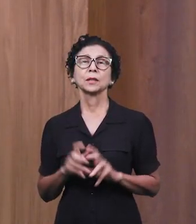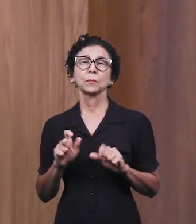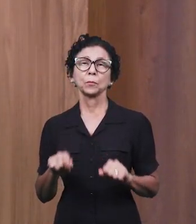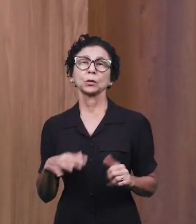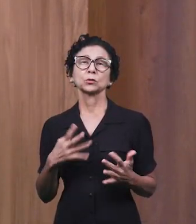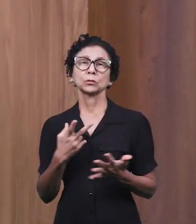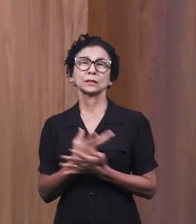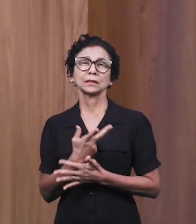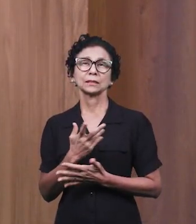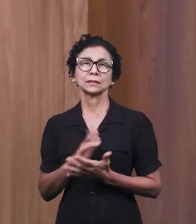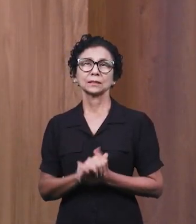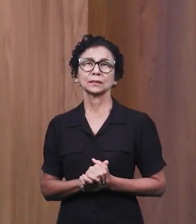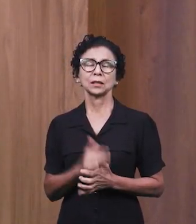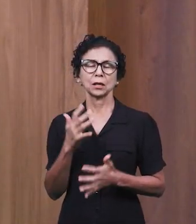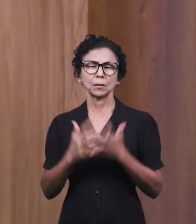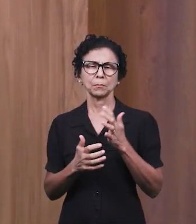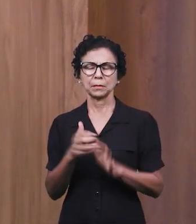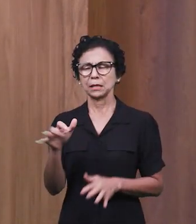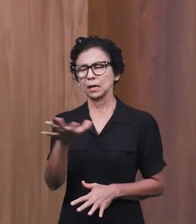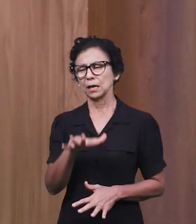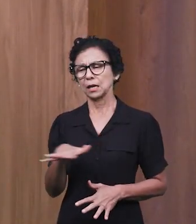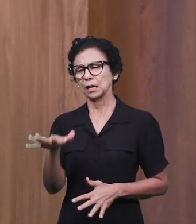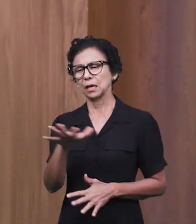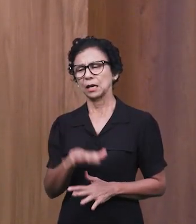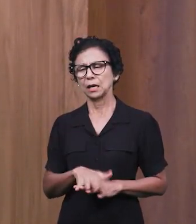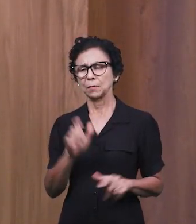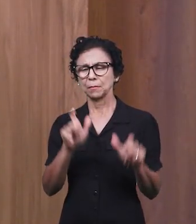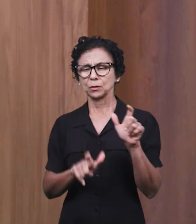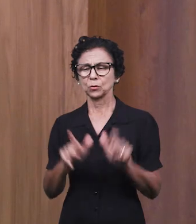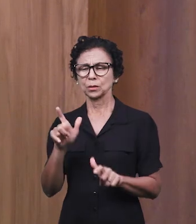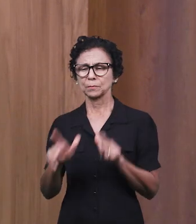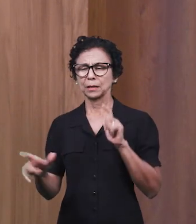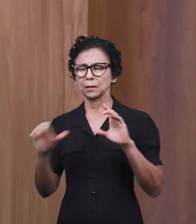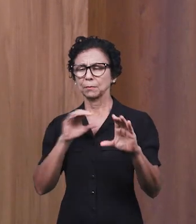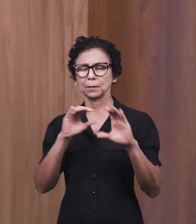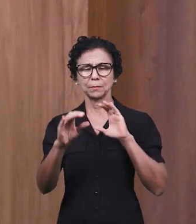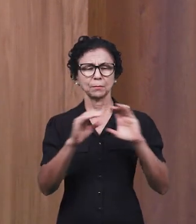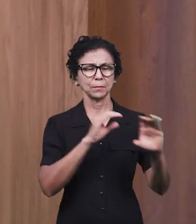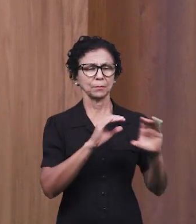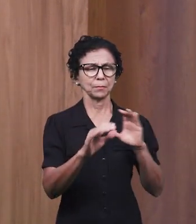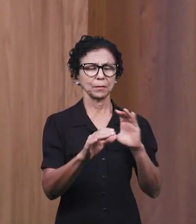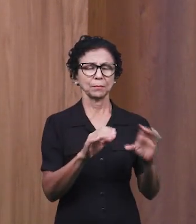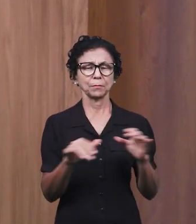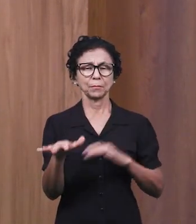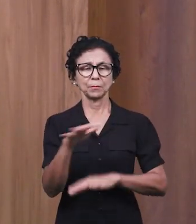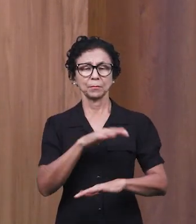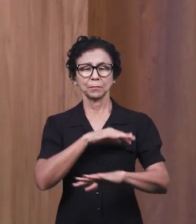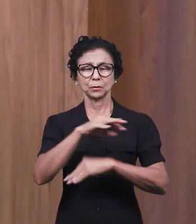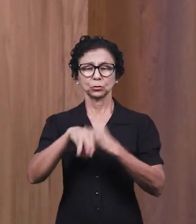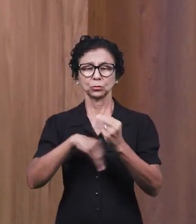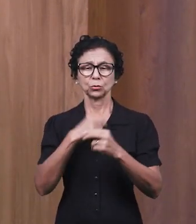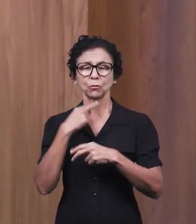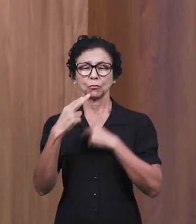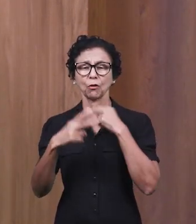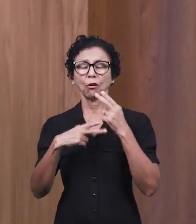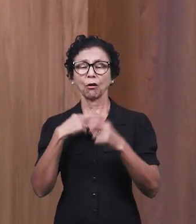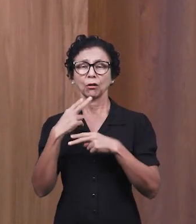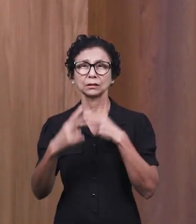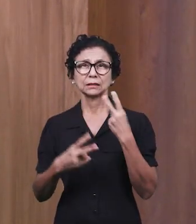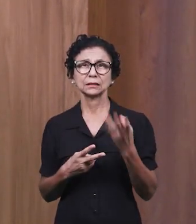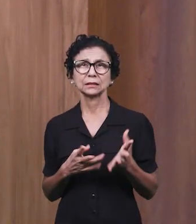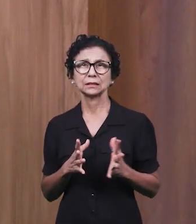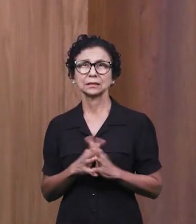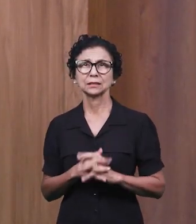acontecer. Ó, tá no ambiente, tem muita gente falando junto, tô dentro do culto, não entendi muito